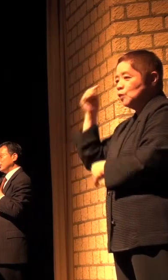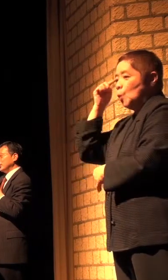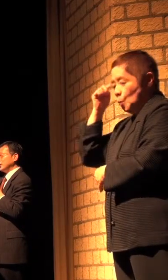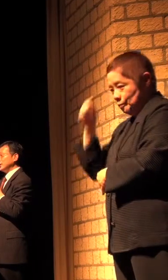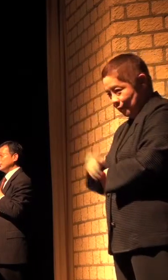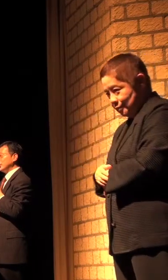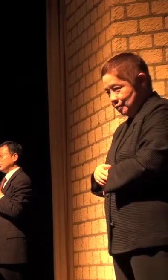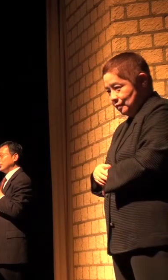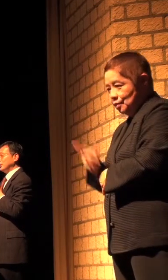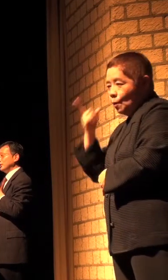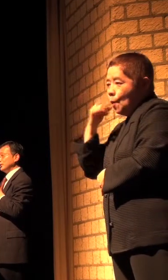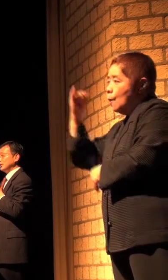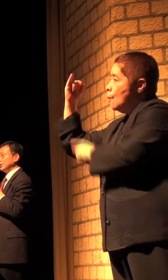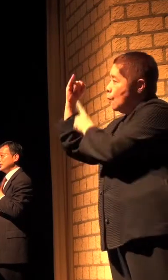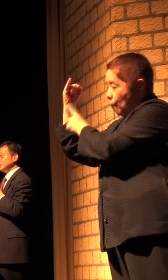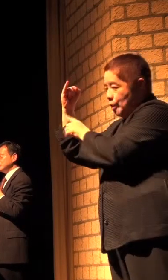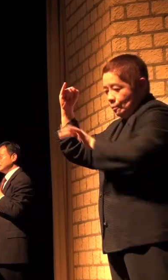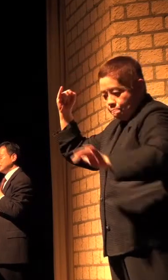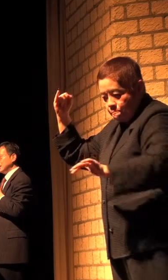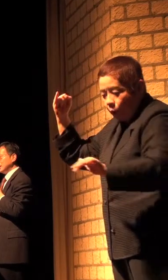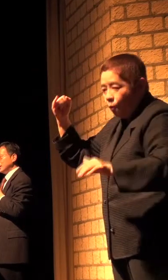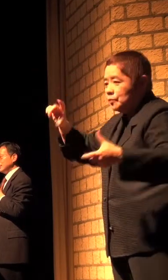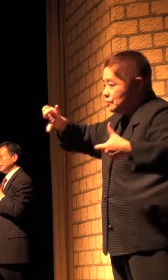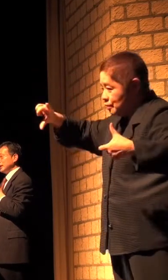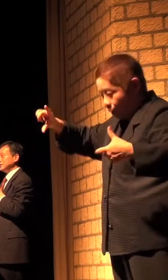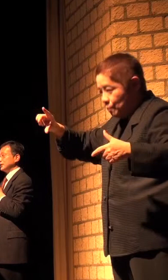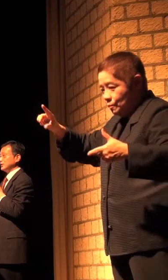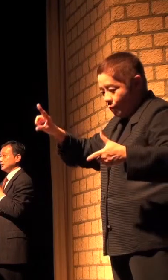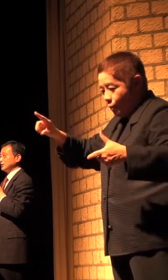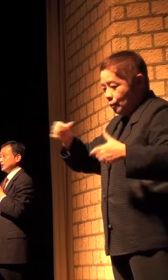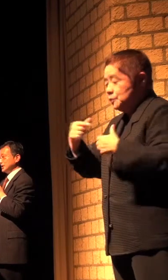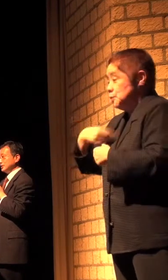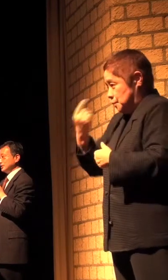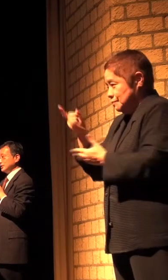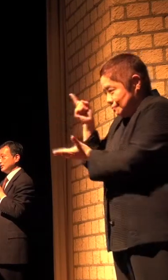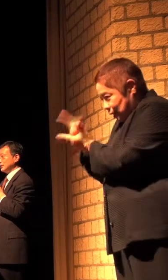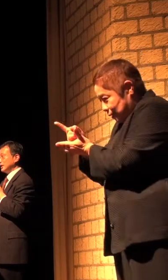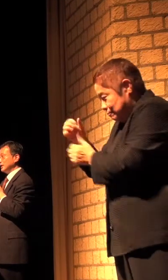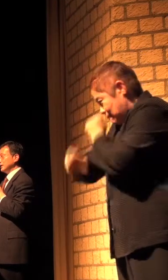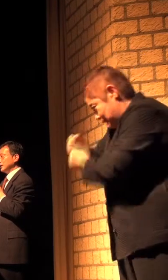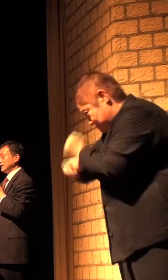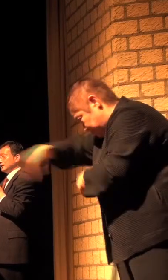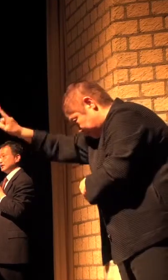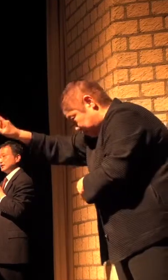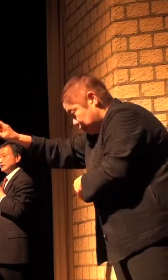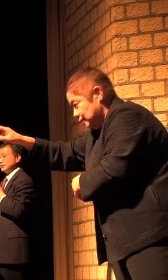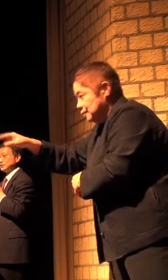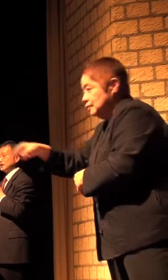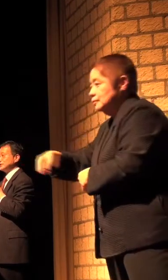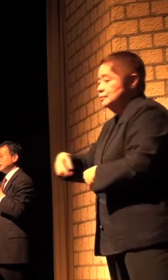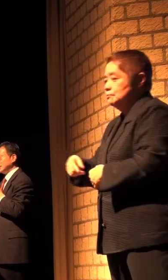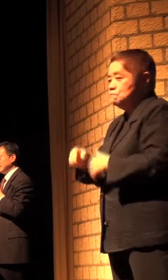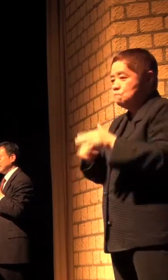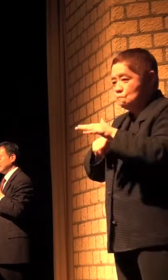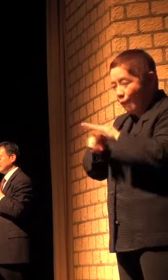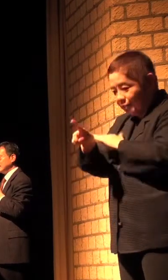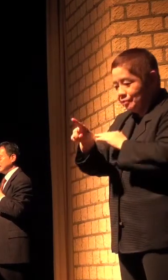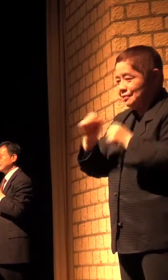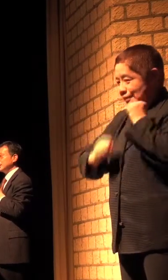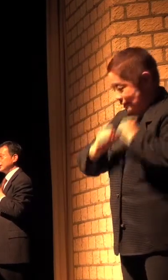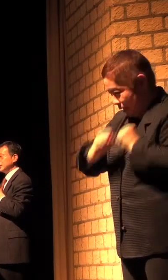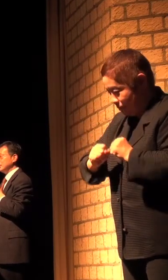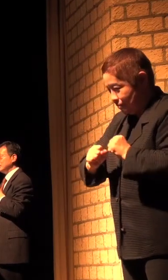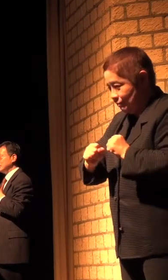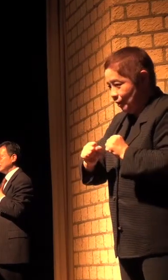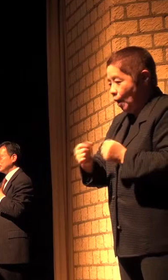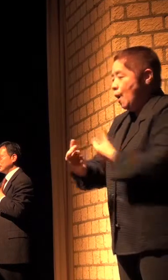えば親子の間でも、もう自分が安全なところに逃げる、お互いを探しに行かない、助